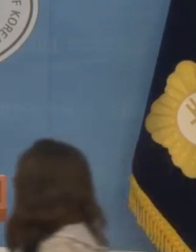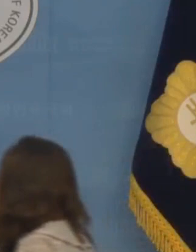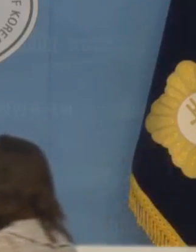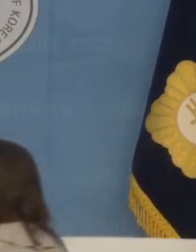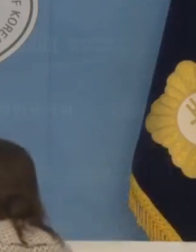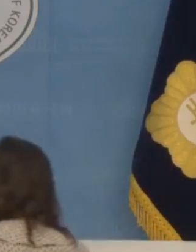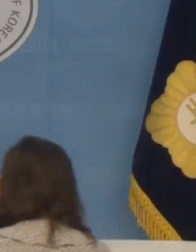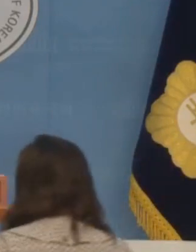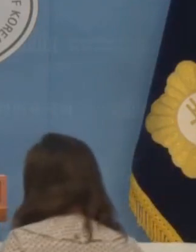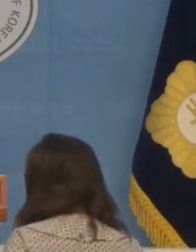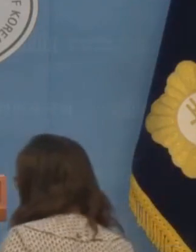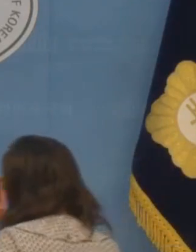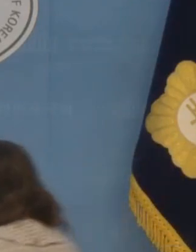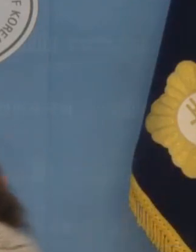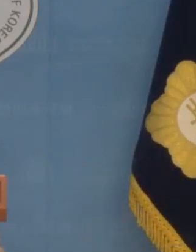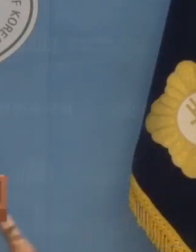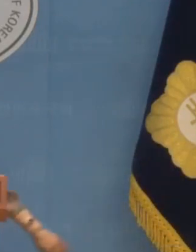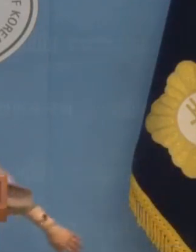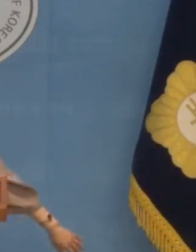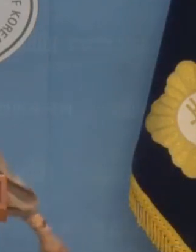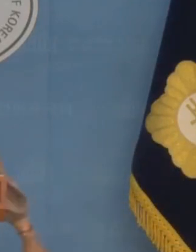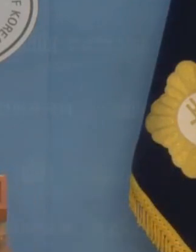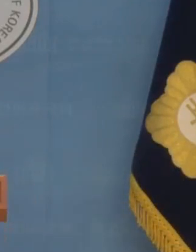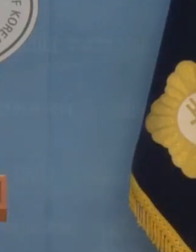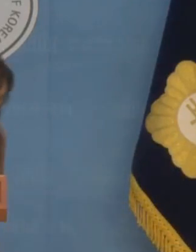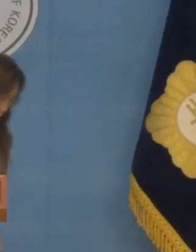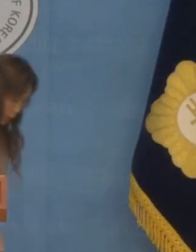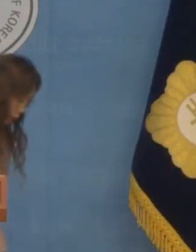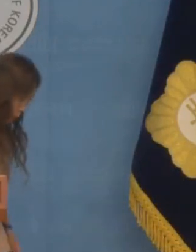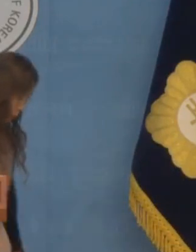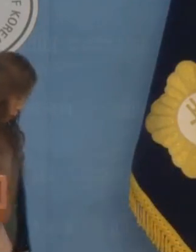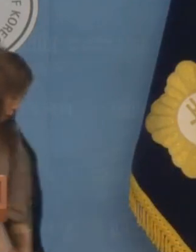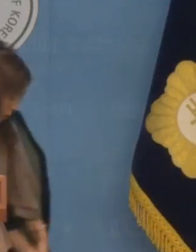제가 이렇게 쓰고 이석은 여기. 아니 이석은 제 옆에.